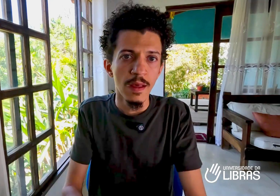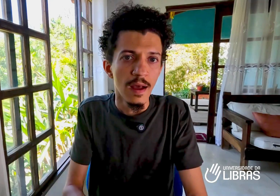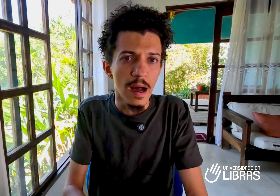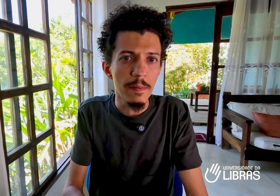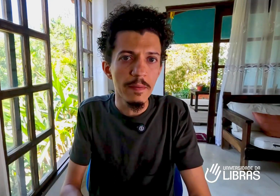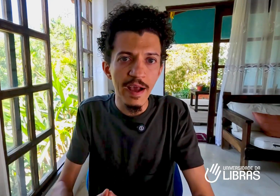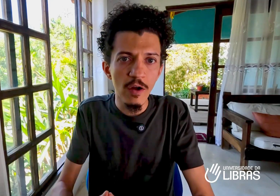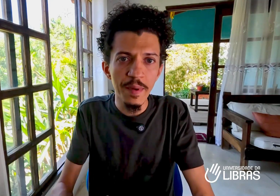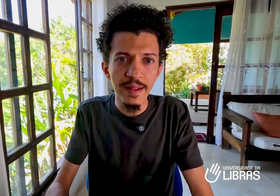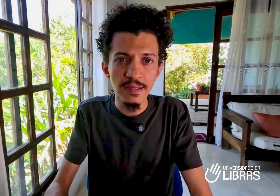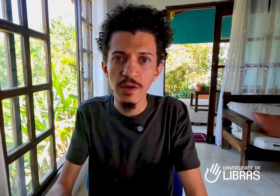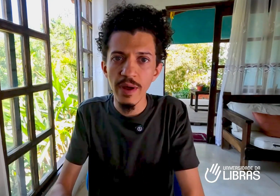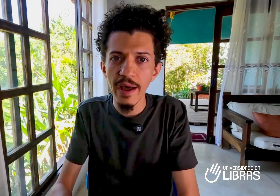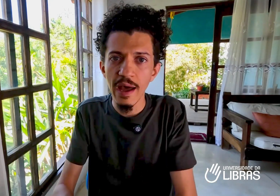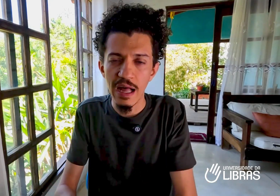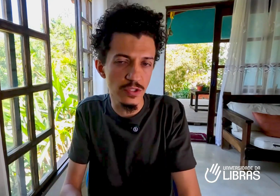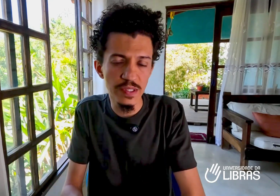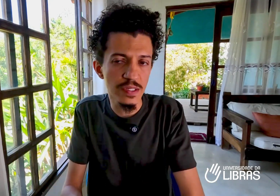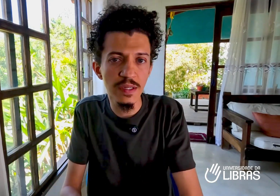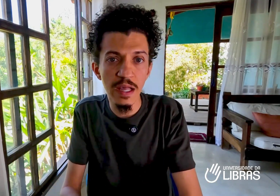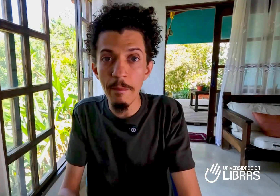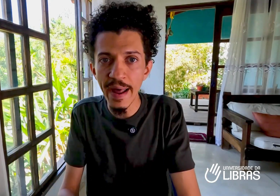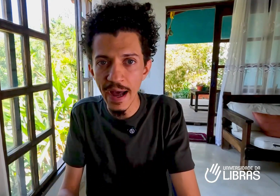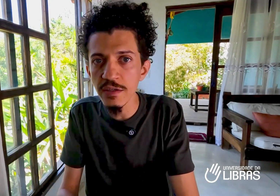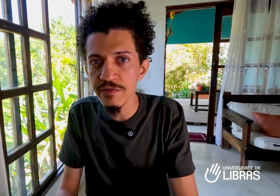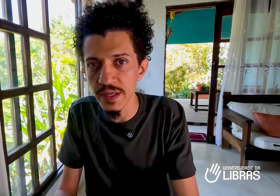A primeira recomendação é as coisas que você tem que parar de fazer.